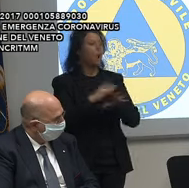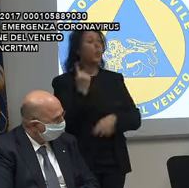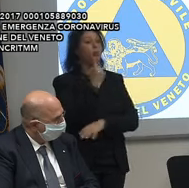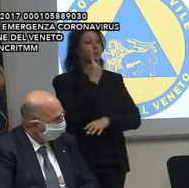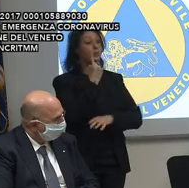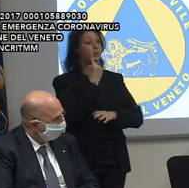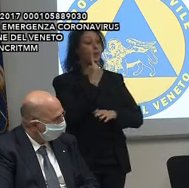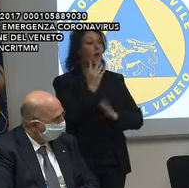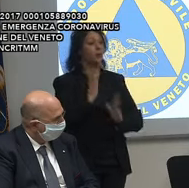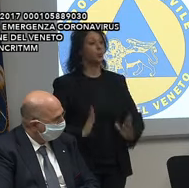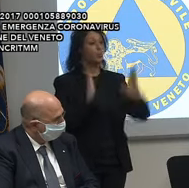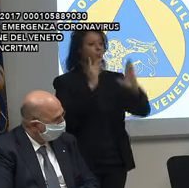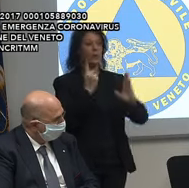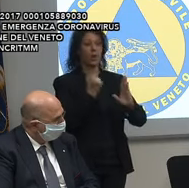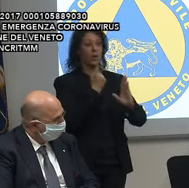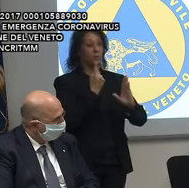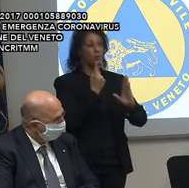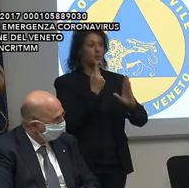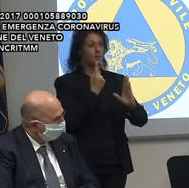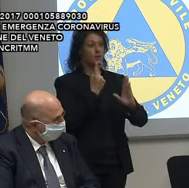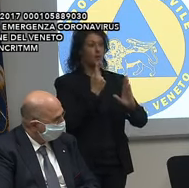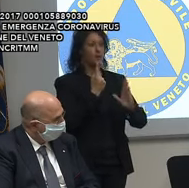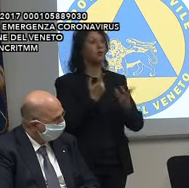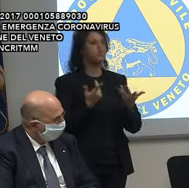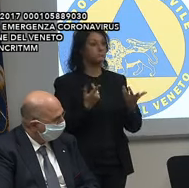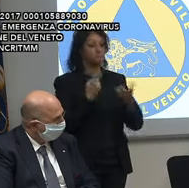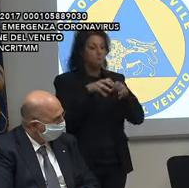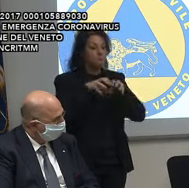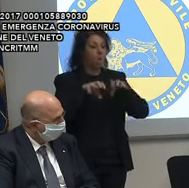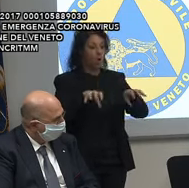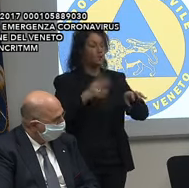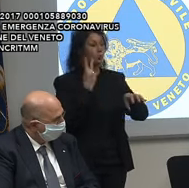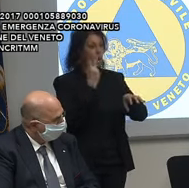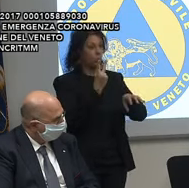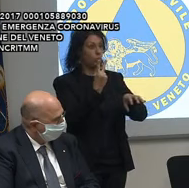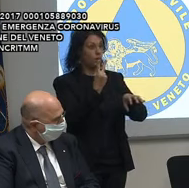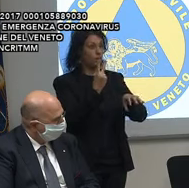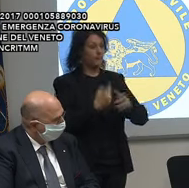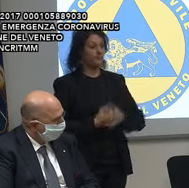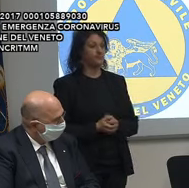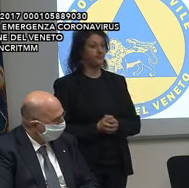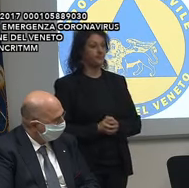su due poli risponde, come è stato detto, a due funzioni che sono